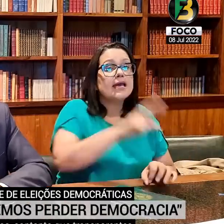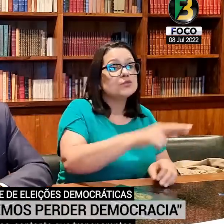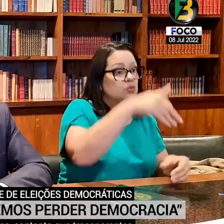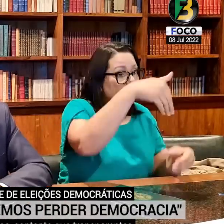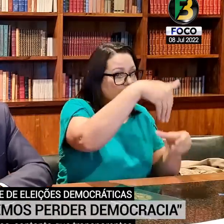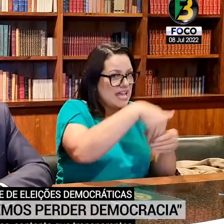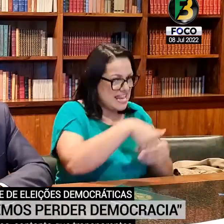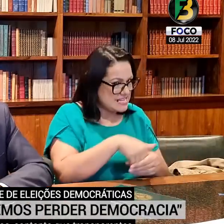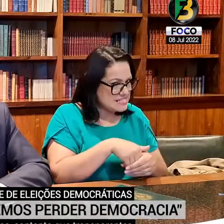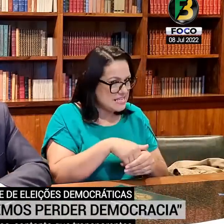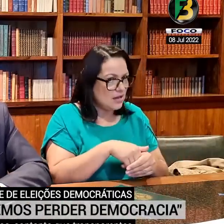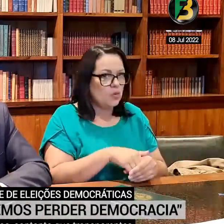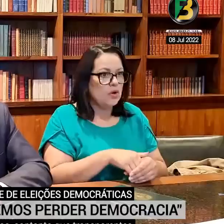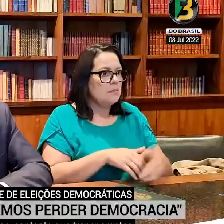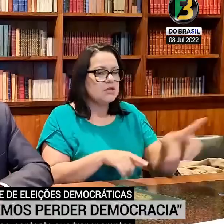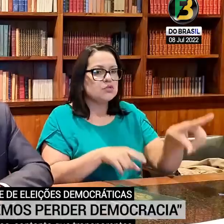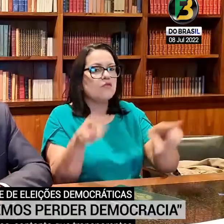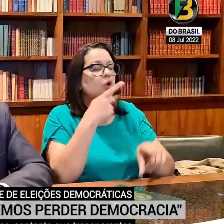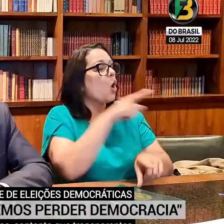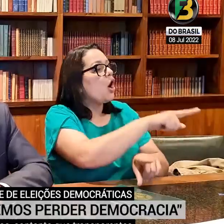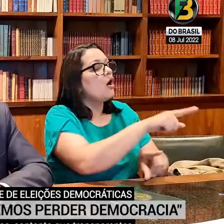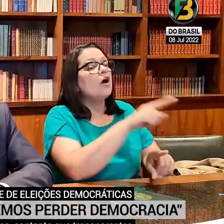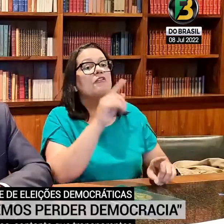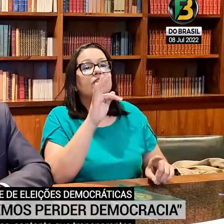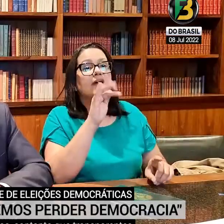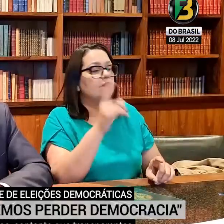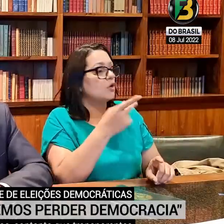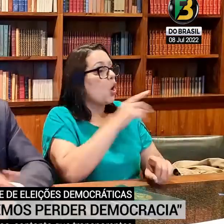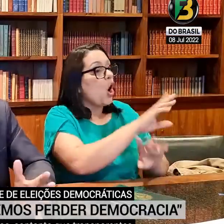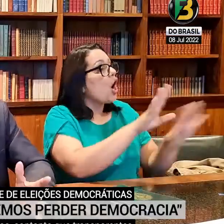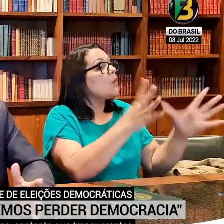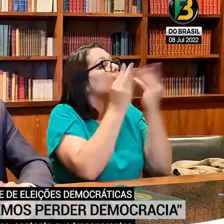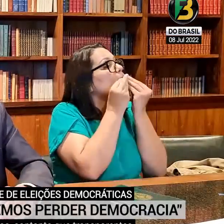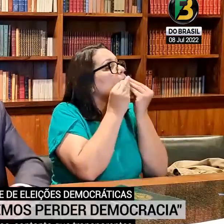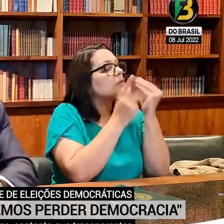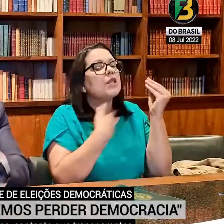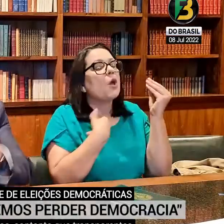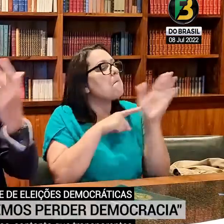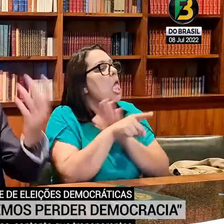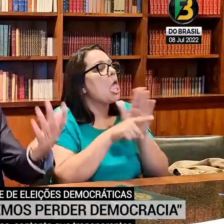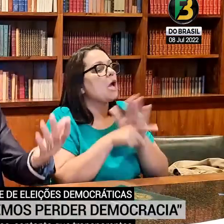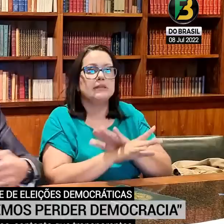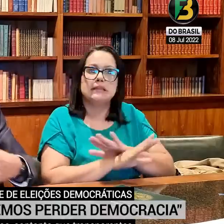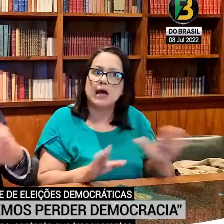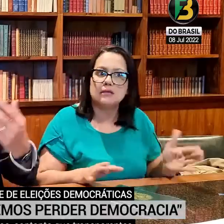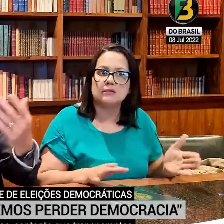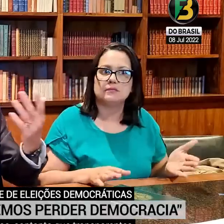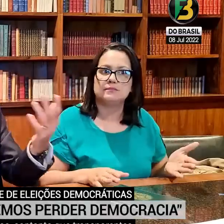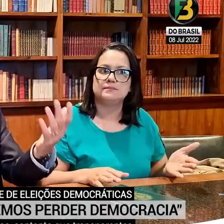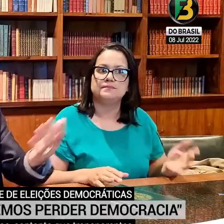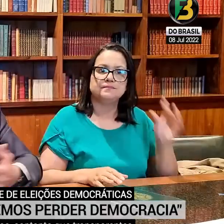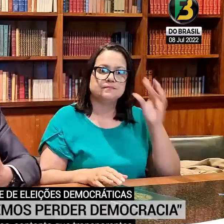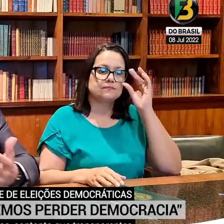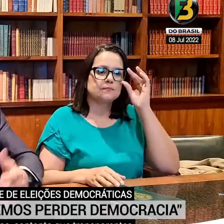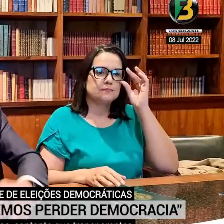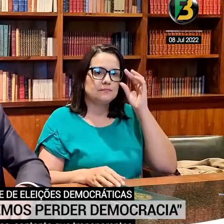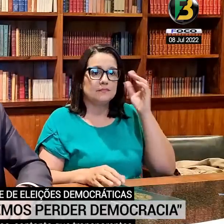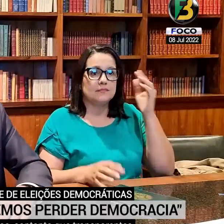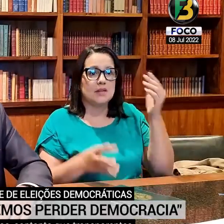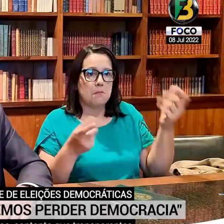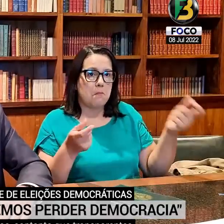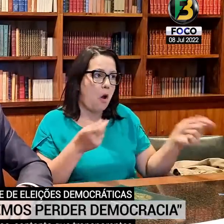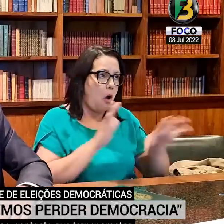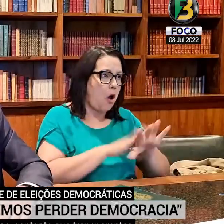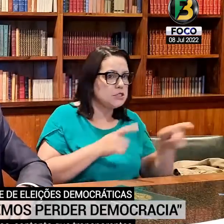não tem que ninguém conhecia nada aquele cara ganhou e não vamos falar que poderá a haver